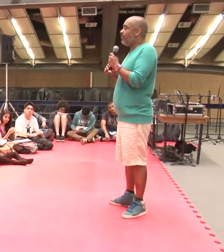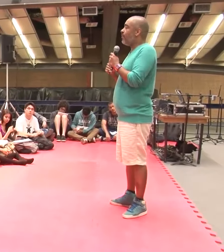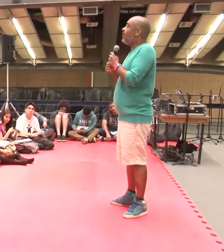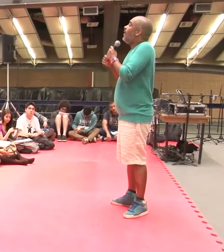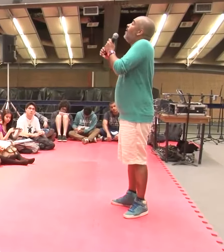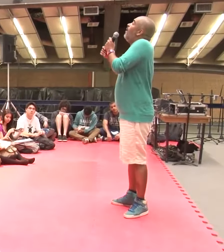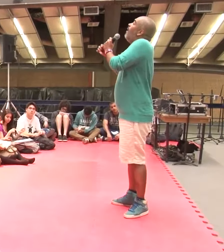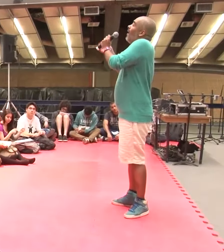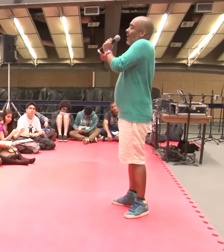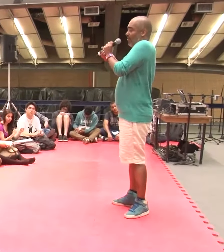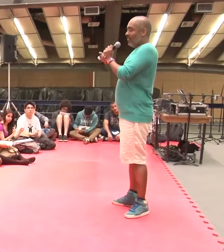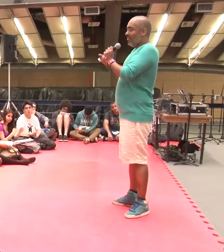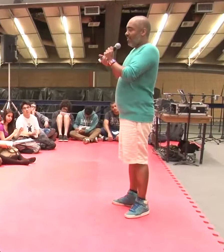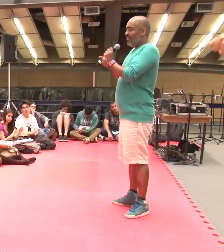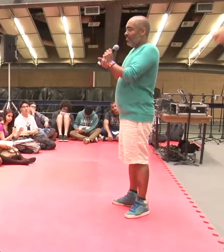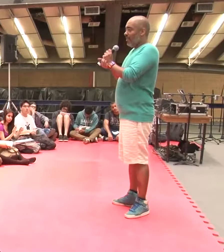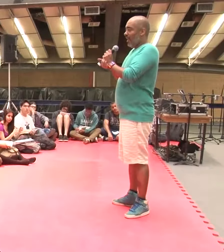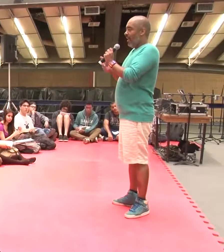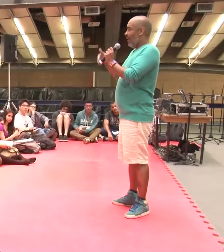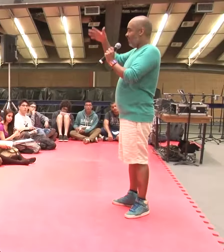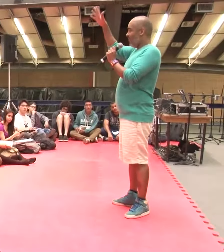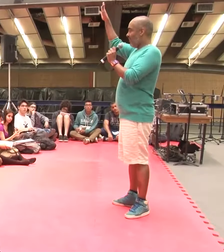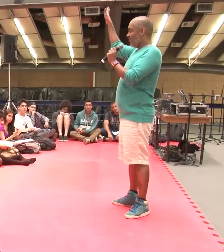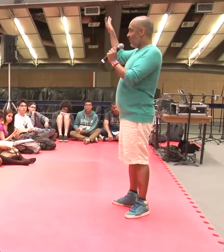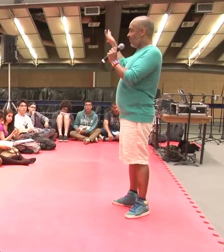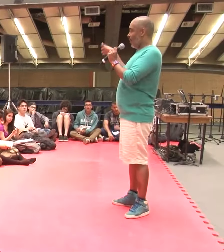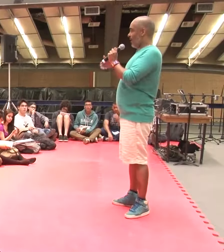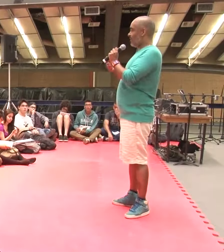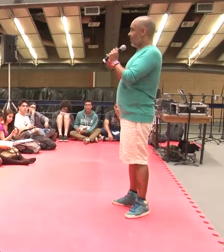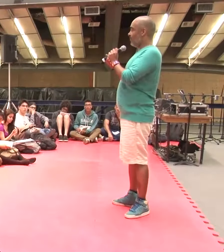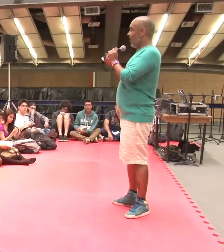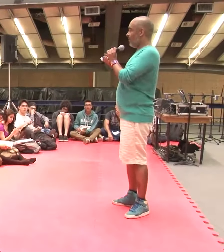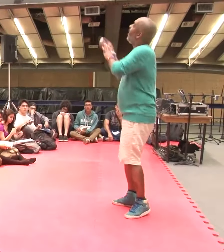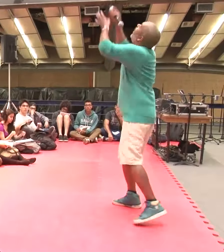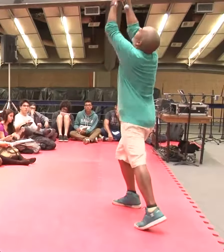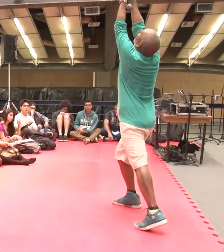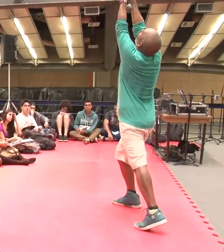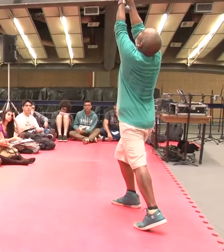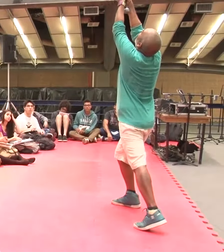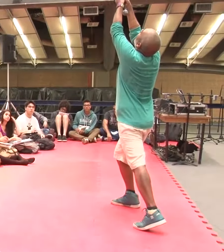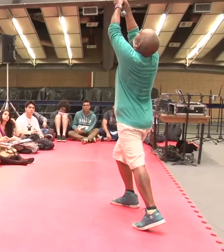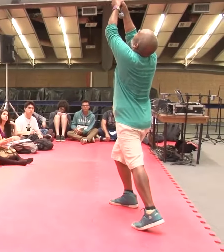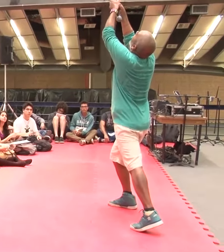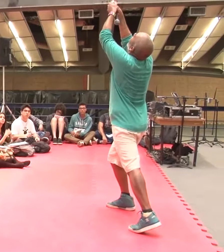faca, tipo, aquela coisa das grandes óperas do século XIX, né?